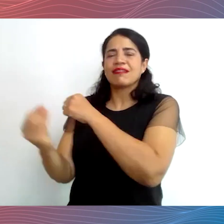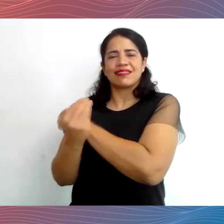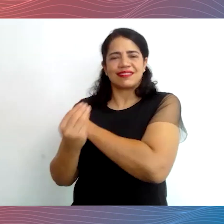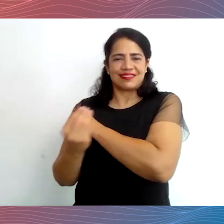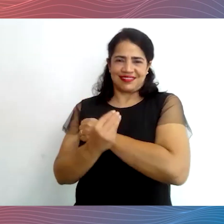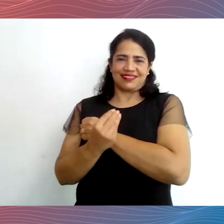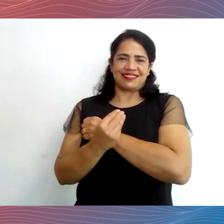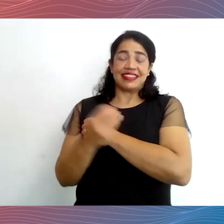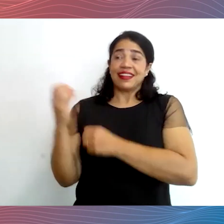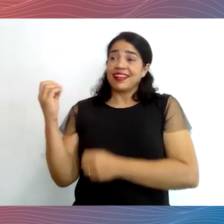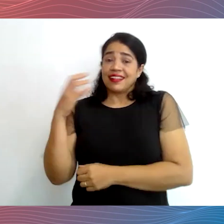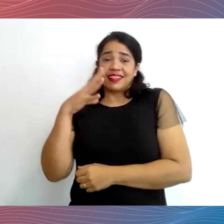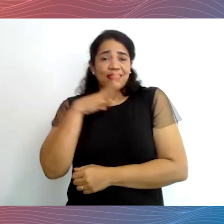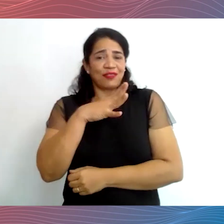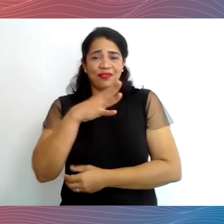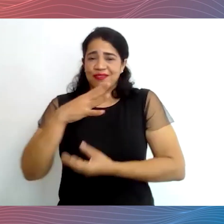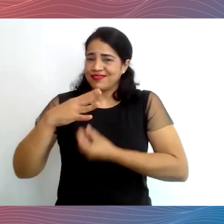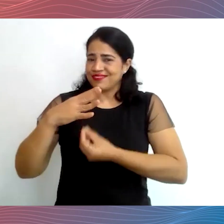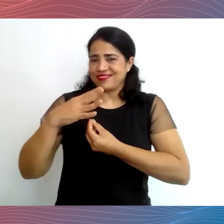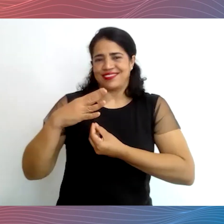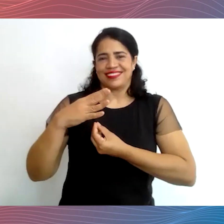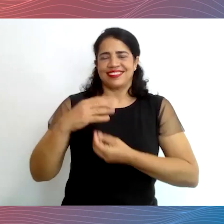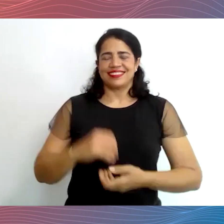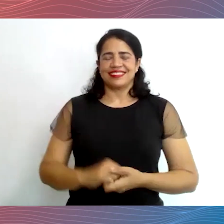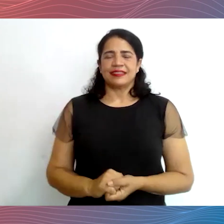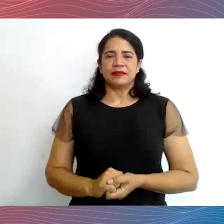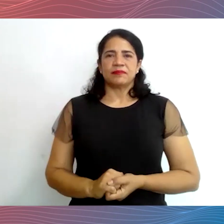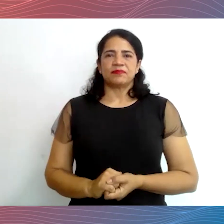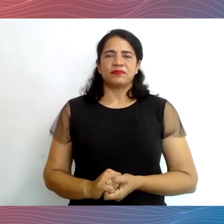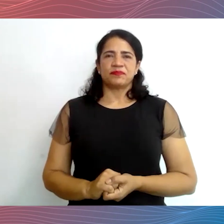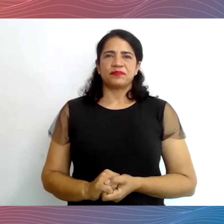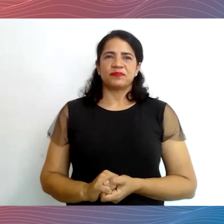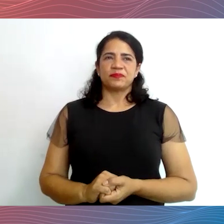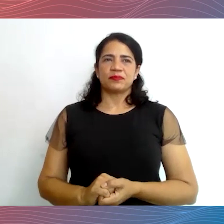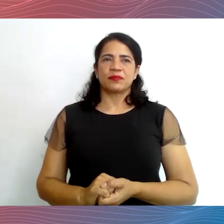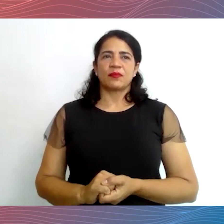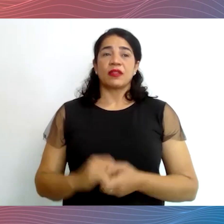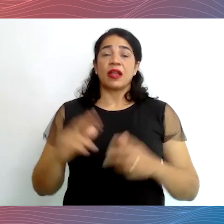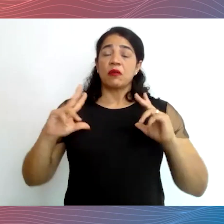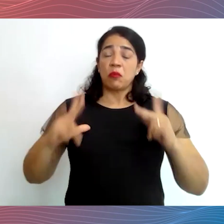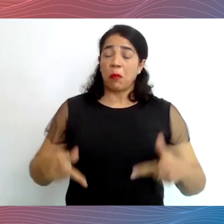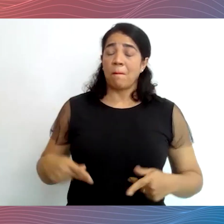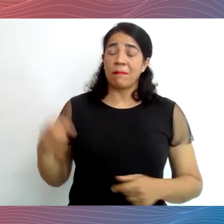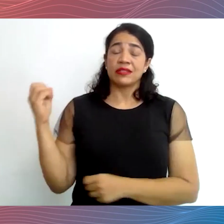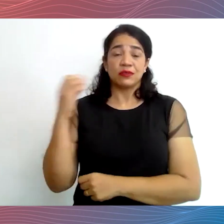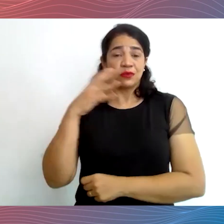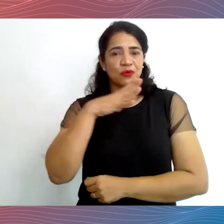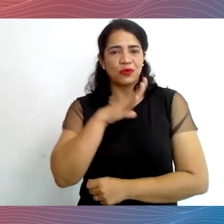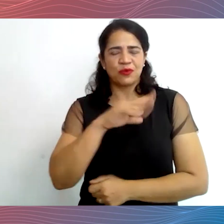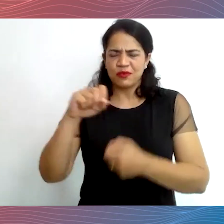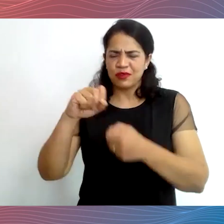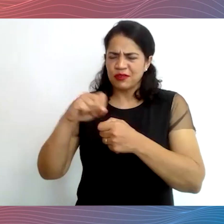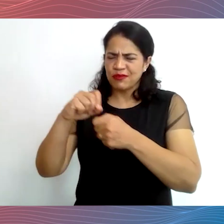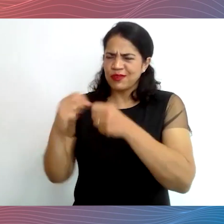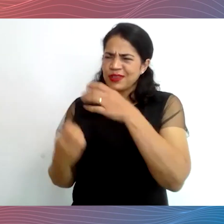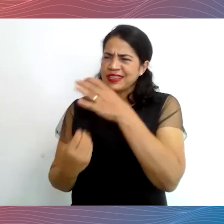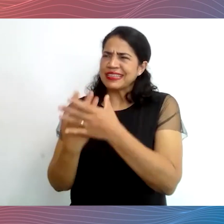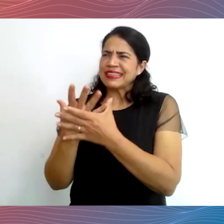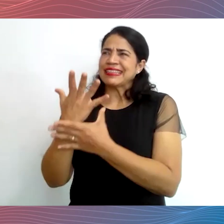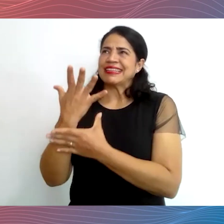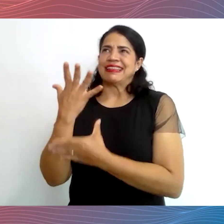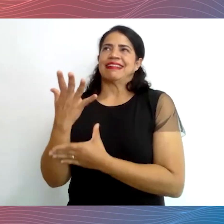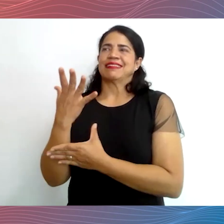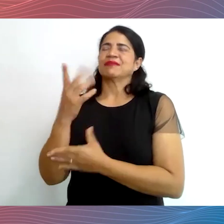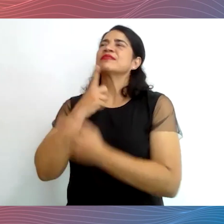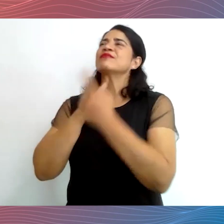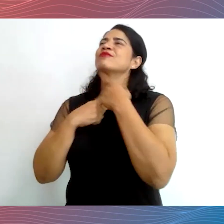irmãos, é do novo homem, esse novo homem criado segundo Deus, em justiça e